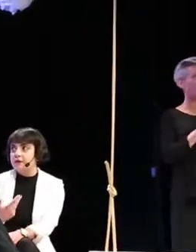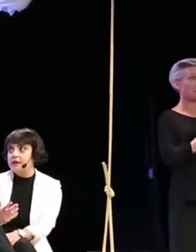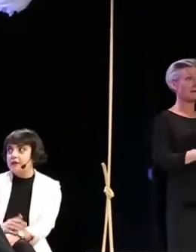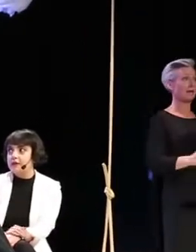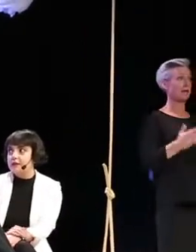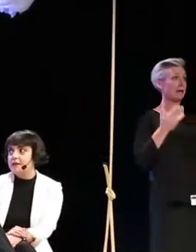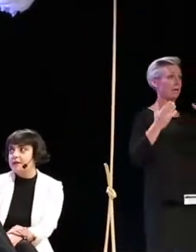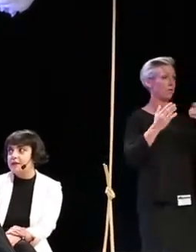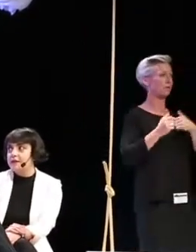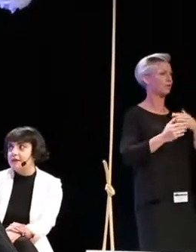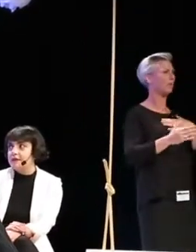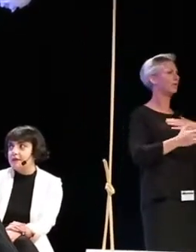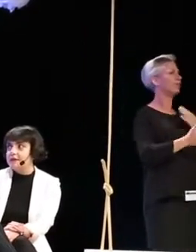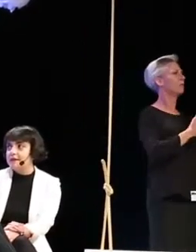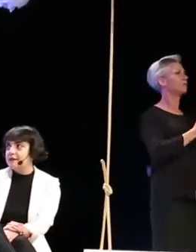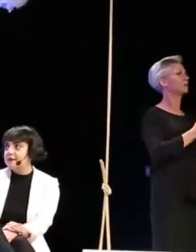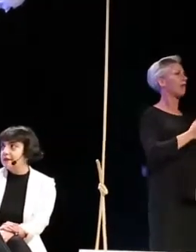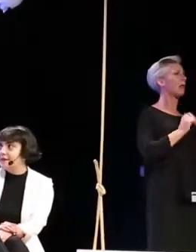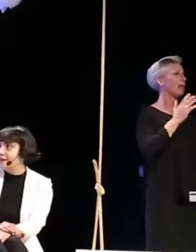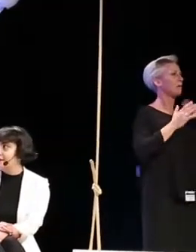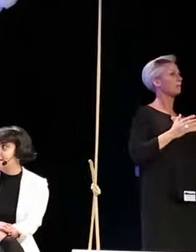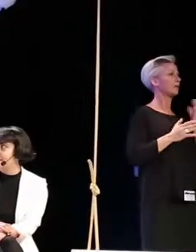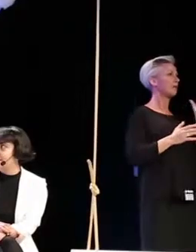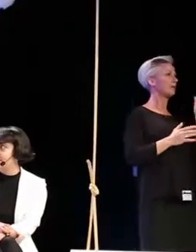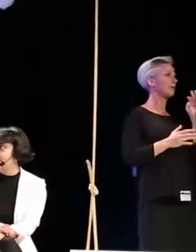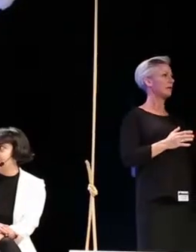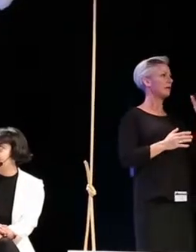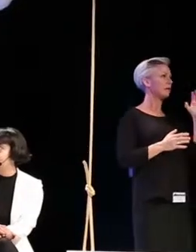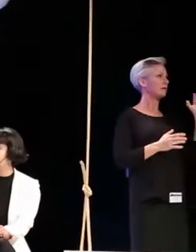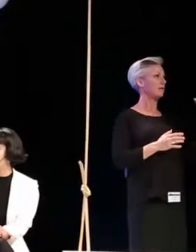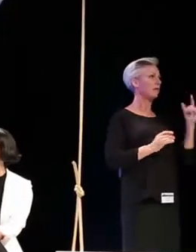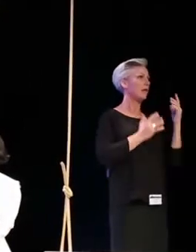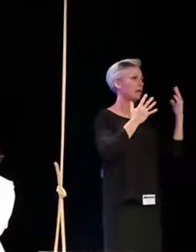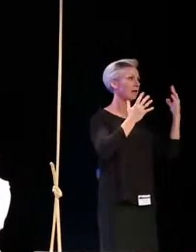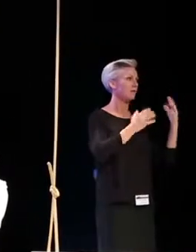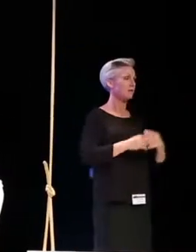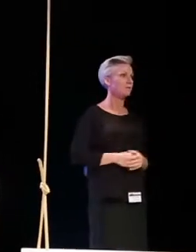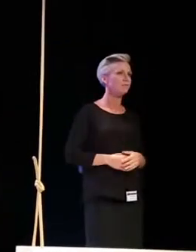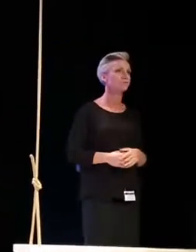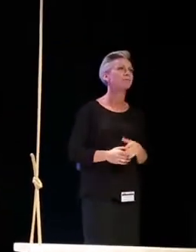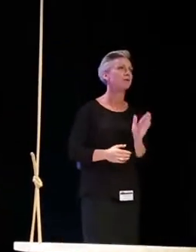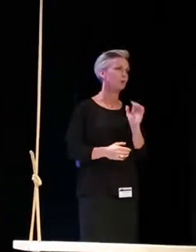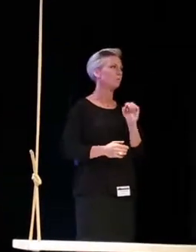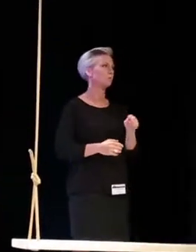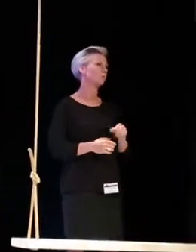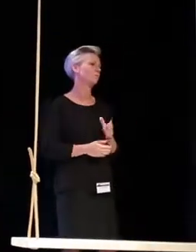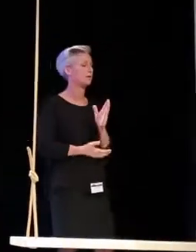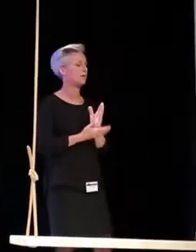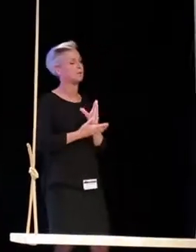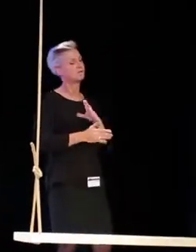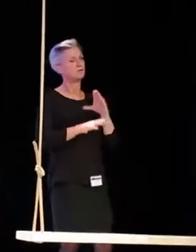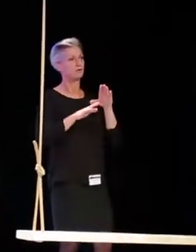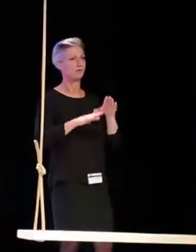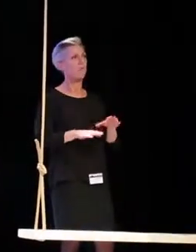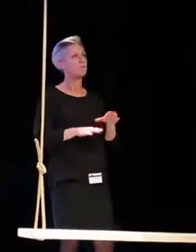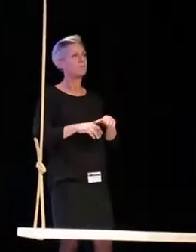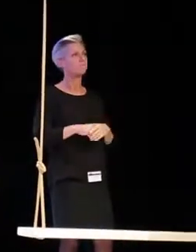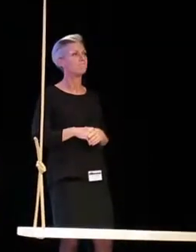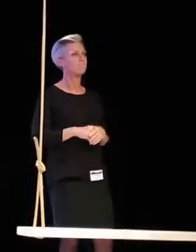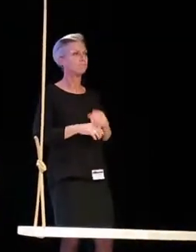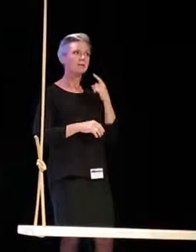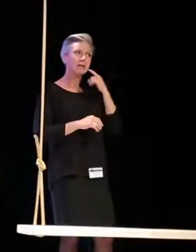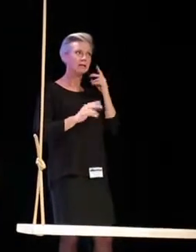jag vill fortsätta leva jetset. Mm. Och du vet, och den där spökar ju fortfarande, men det är det jag försöker betona här,